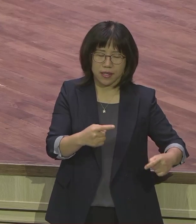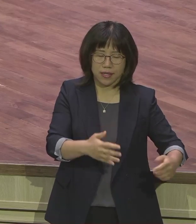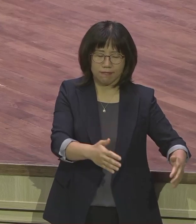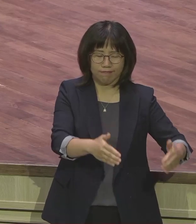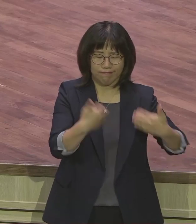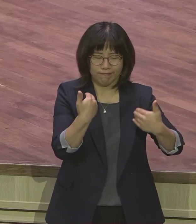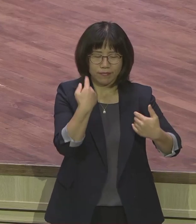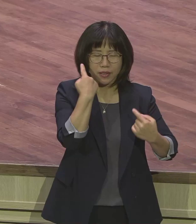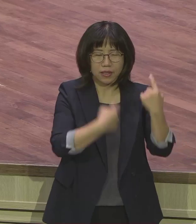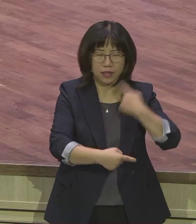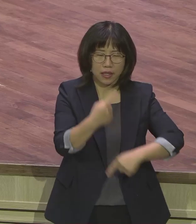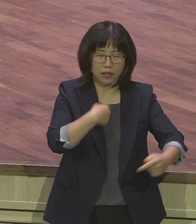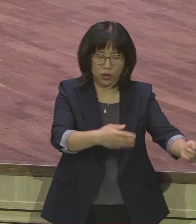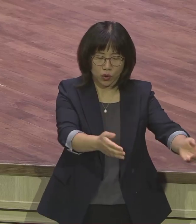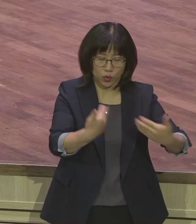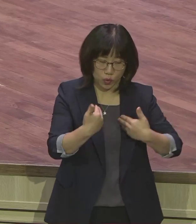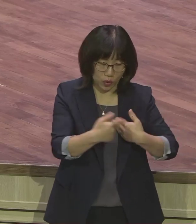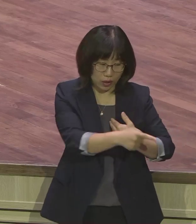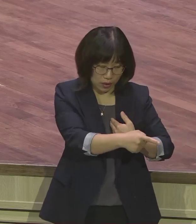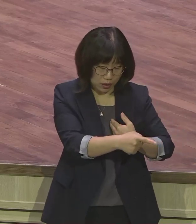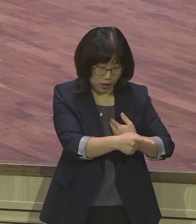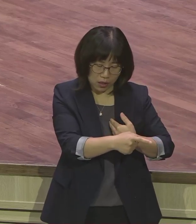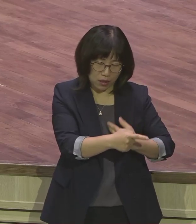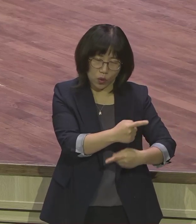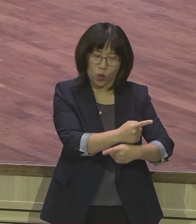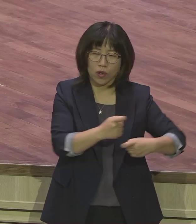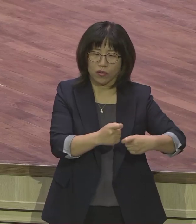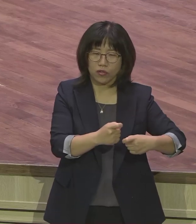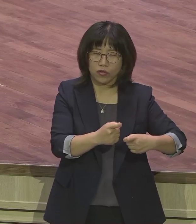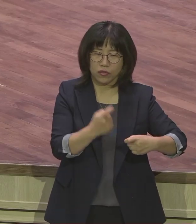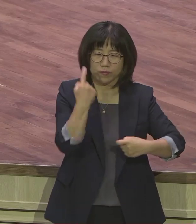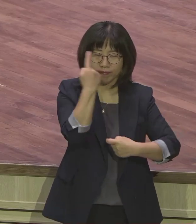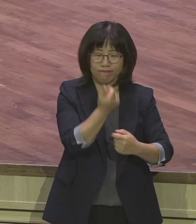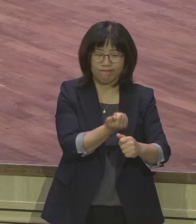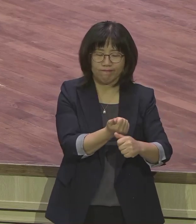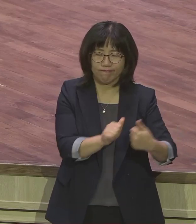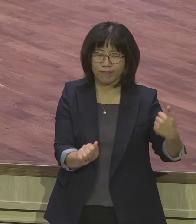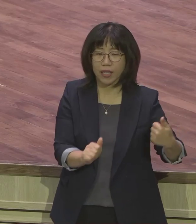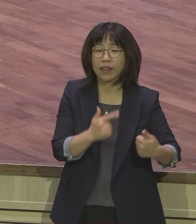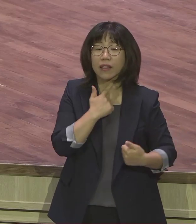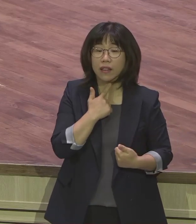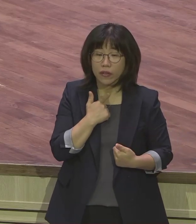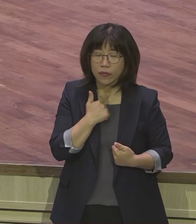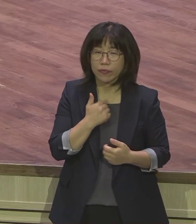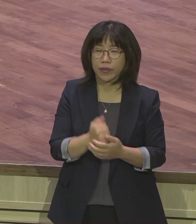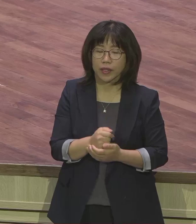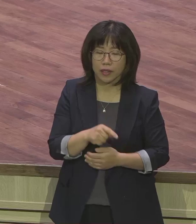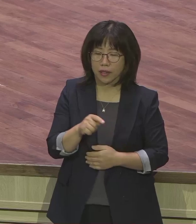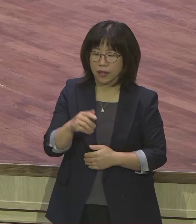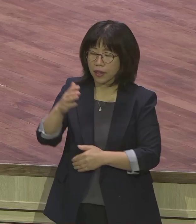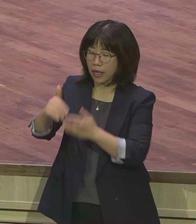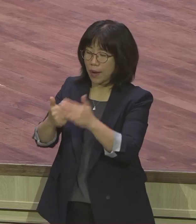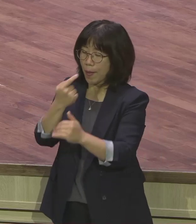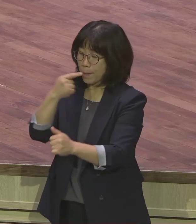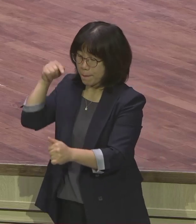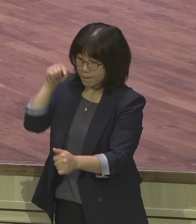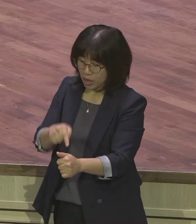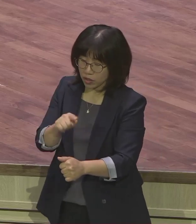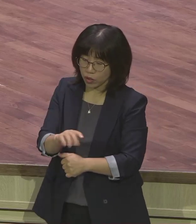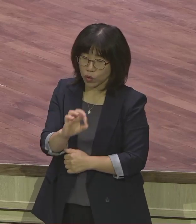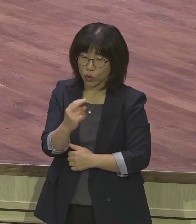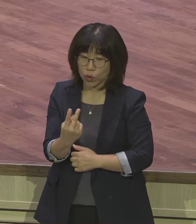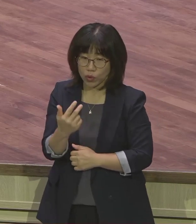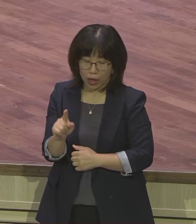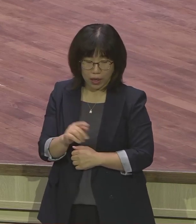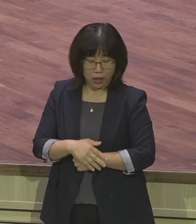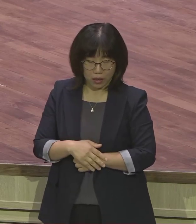니누에 백나라에 대해서 가지고 있었어요. 그런데 거기에 가서 하나님의 말씀을 선포하라는